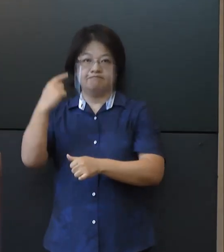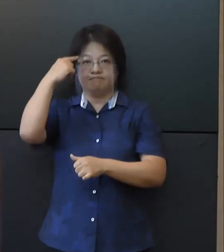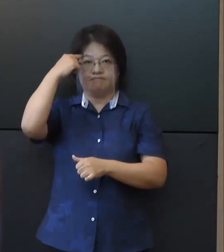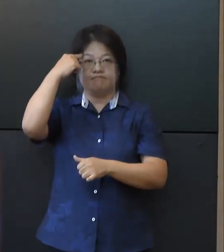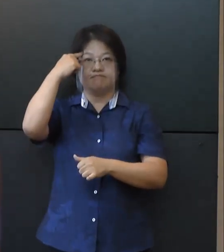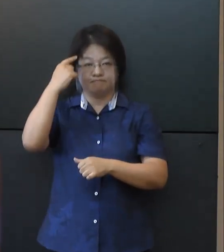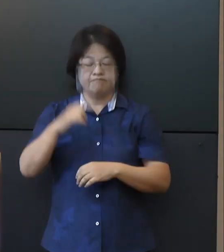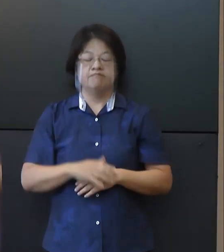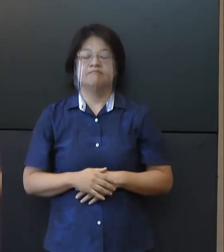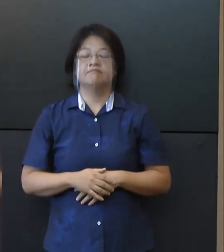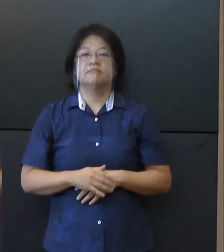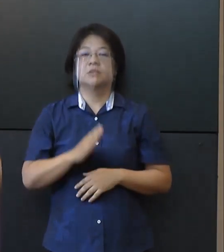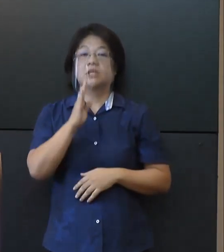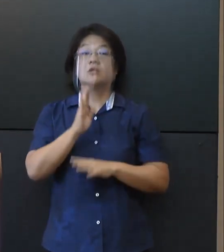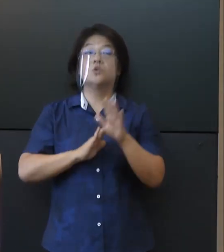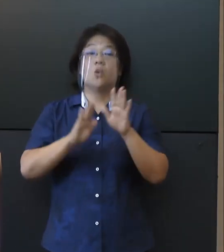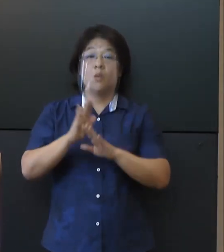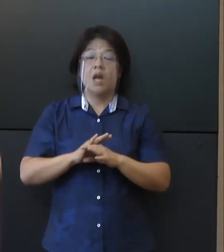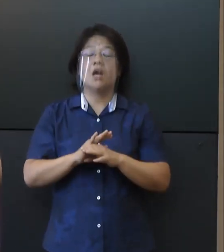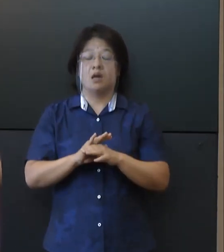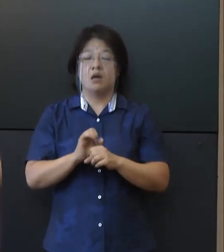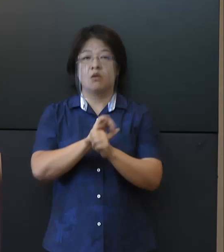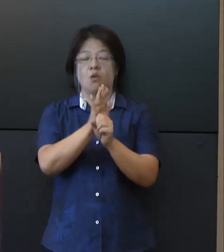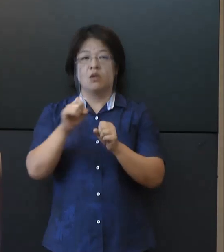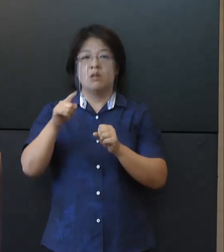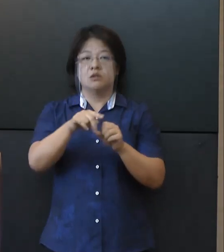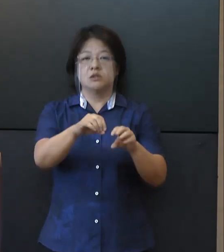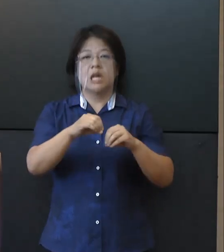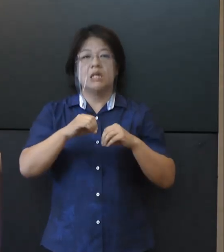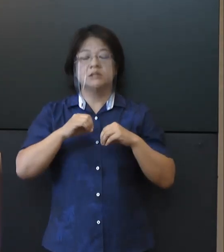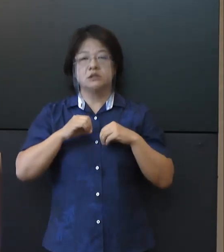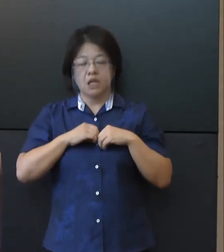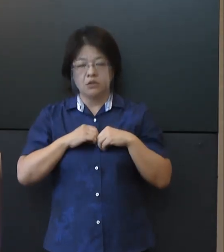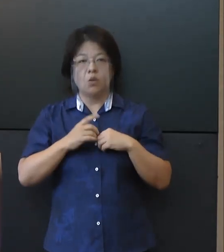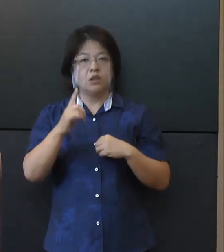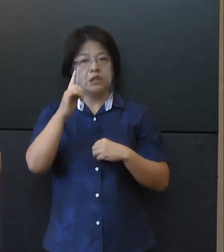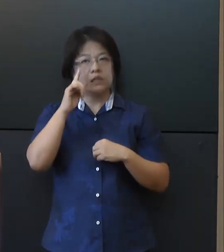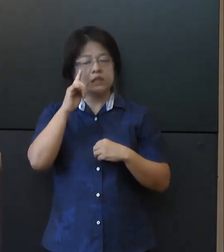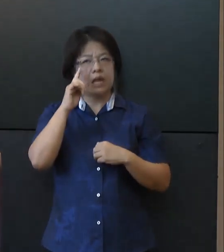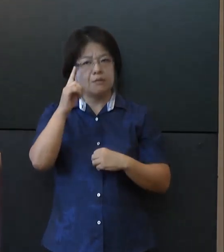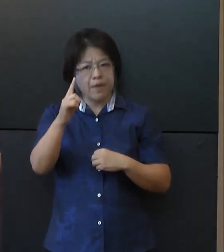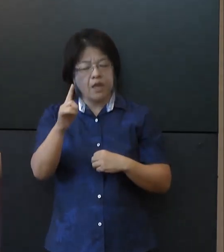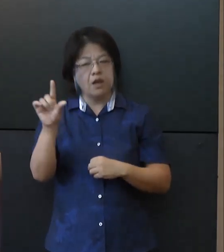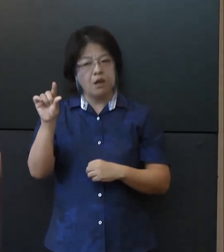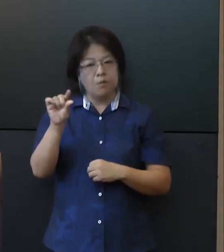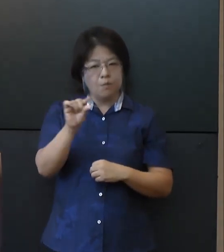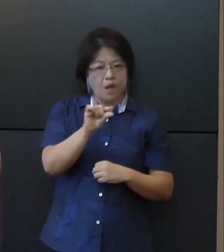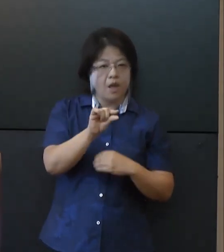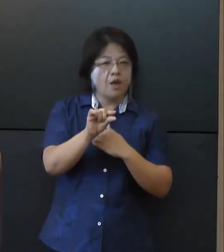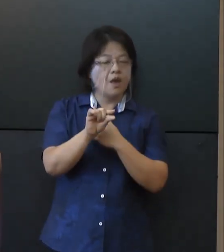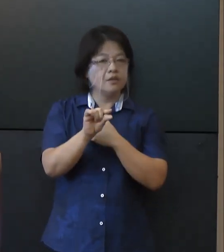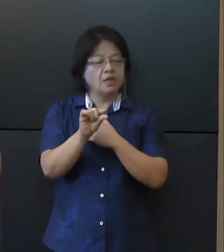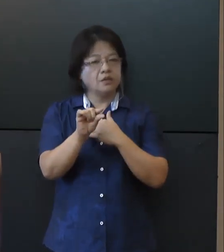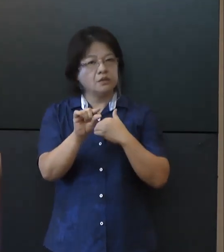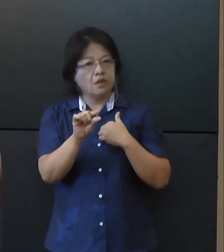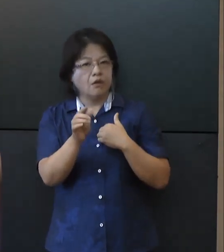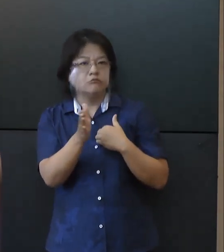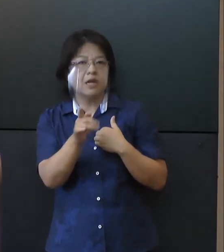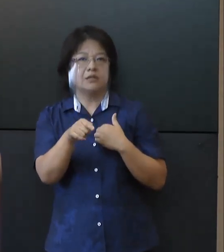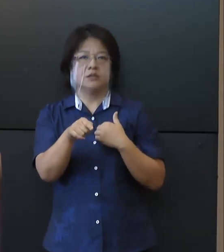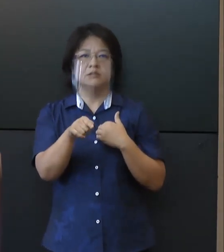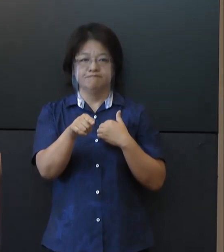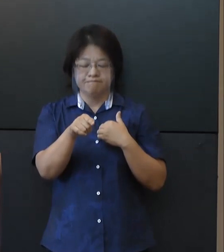は新型コロナウイルス感染流行の第一波が落ち着きつつあるといった段階